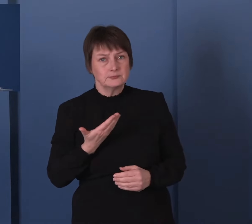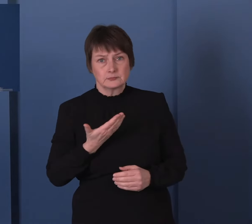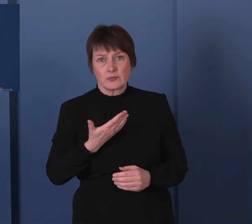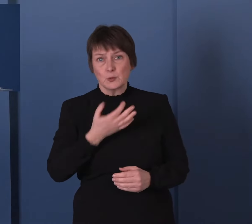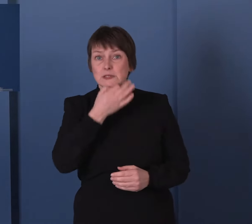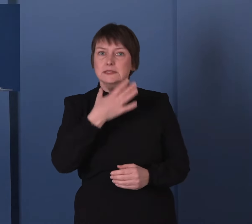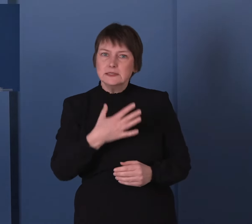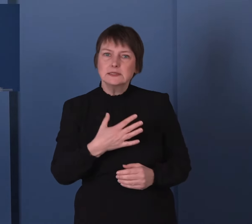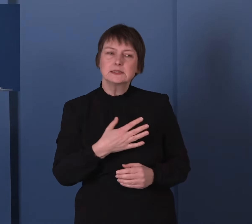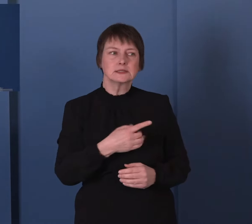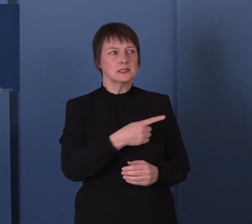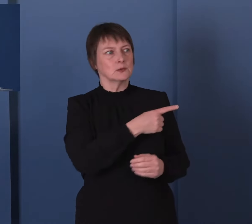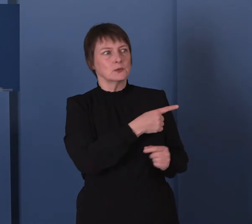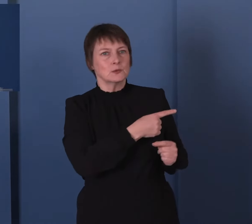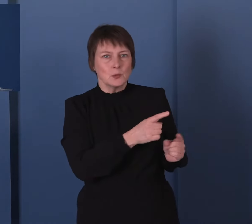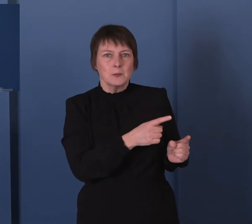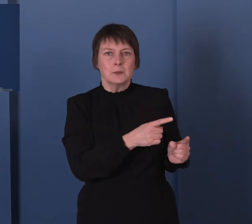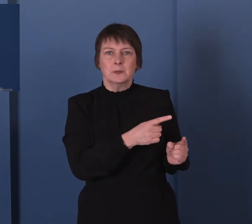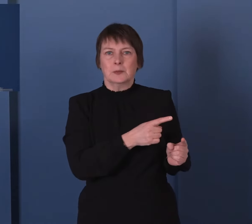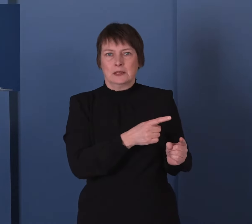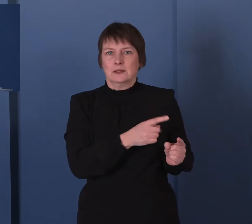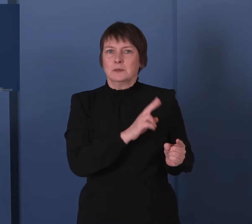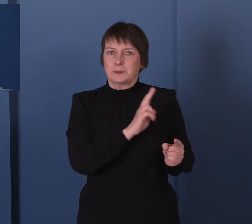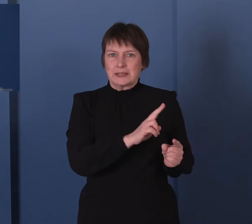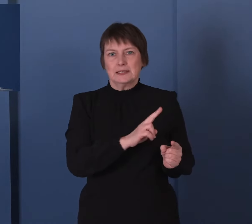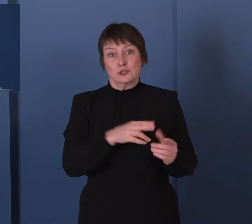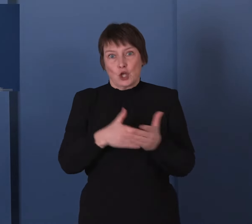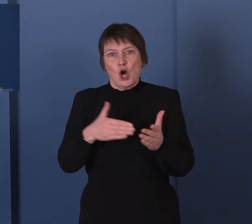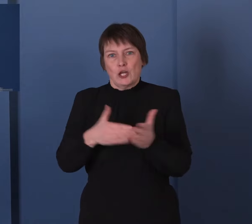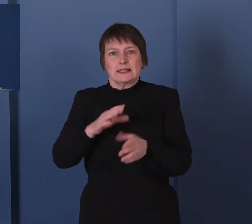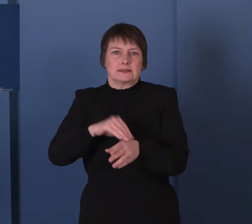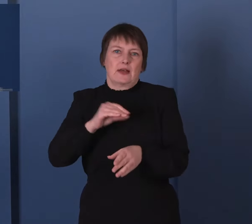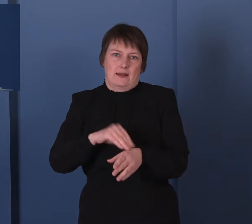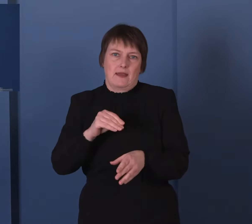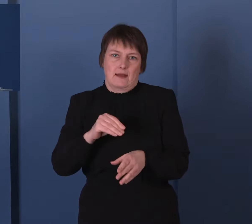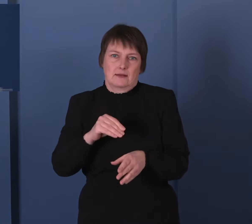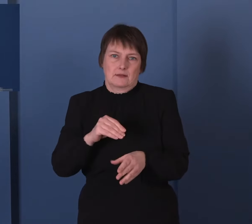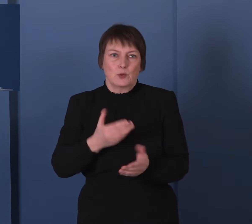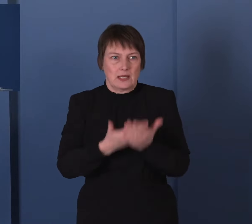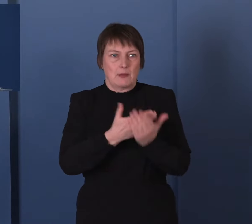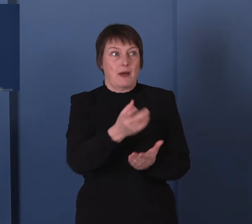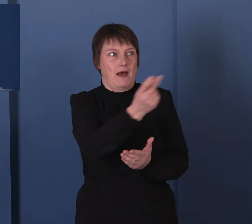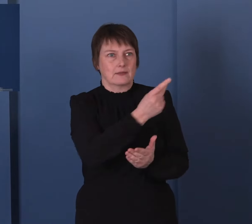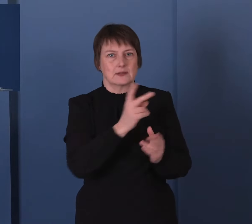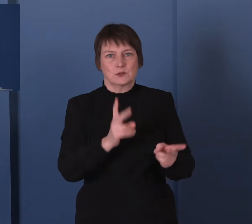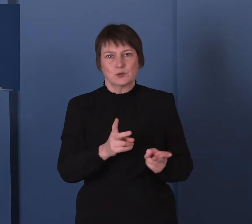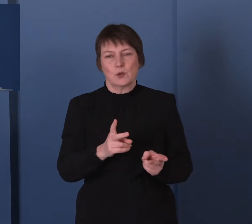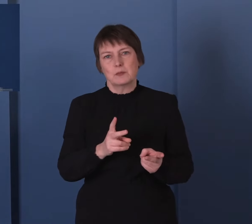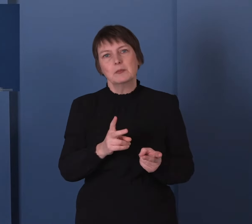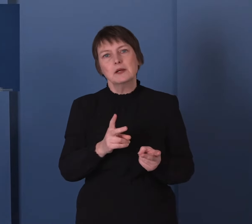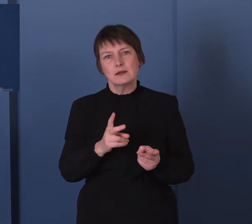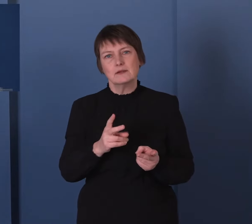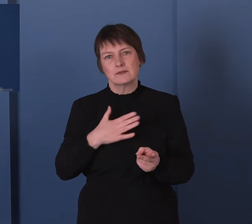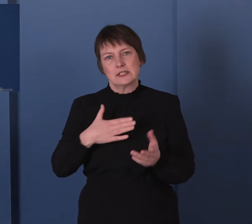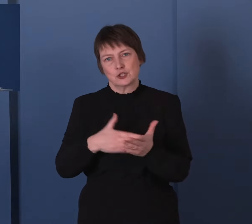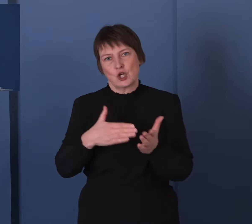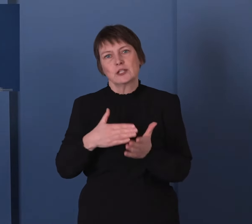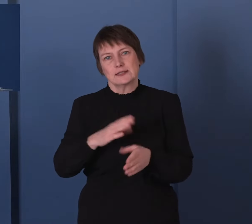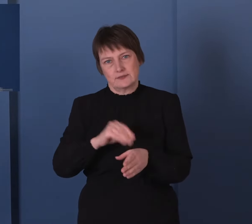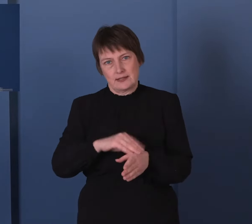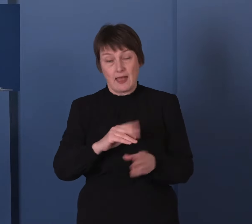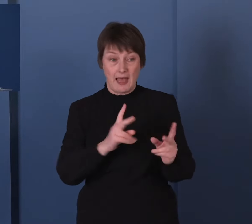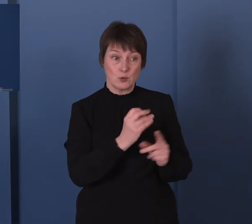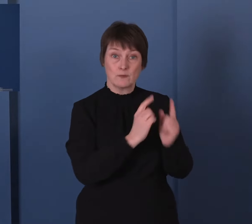i händerna som inte vill Sverige väl. Jag vill bara understryka detta. Allt som är lagligt är inte respektfullt och jag tycker man ska ha